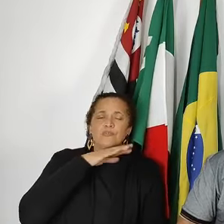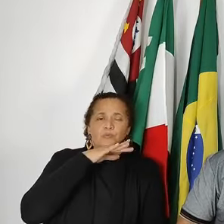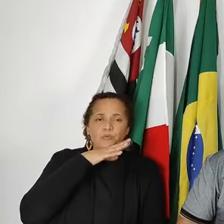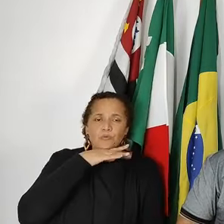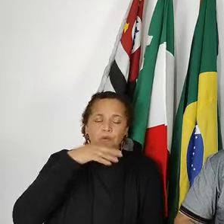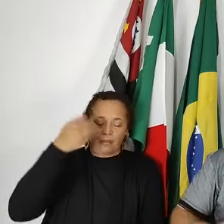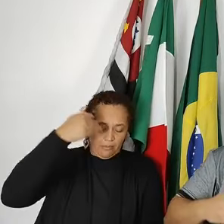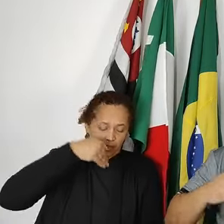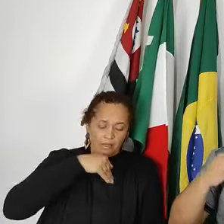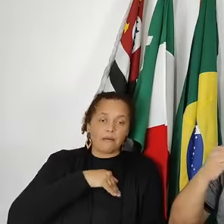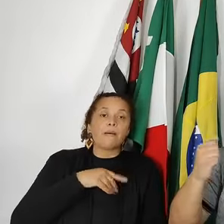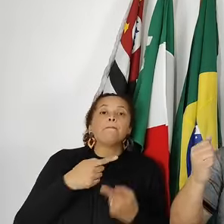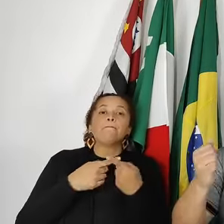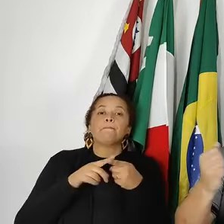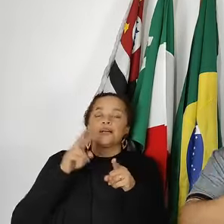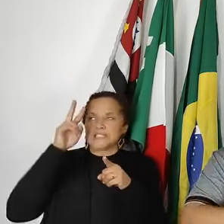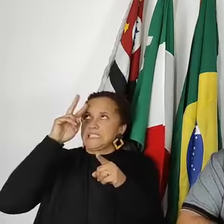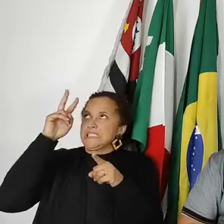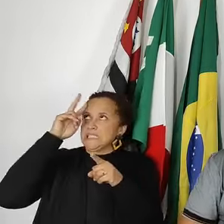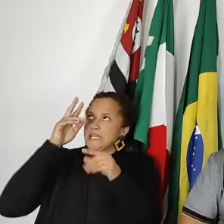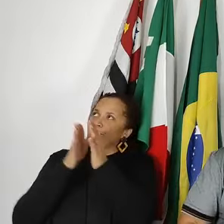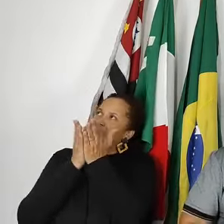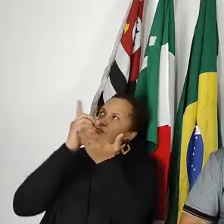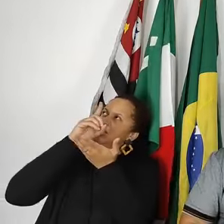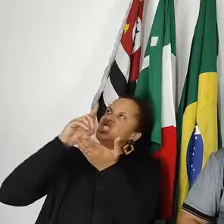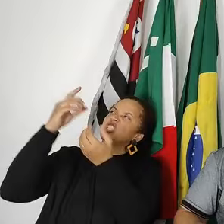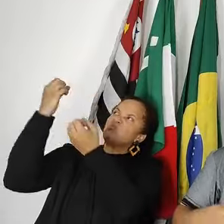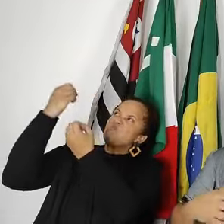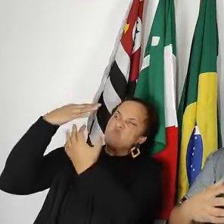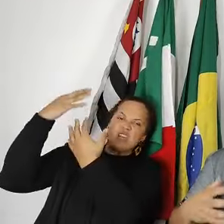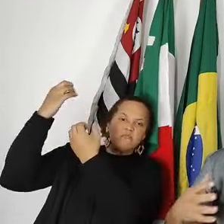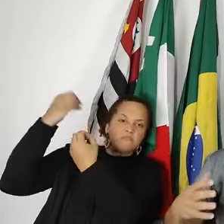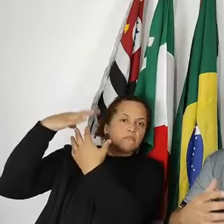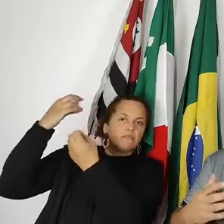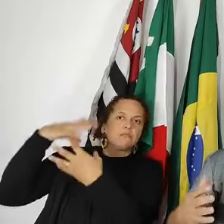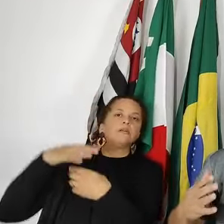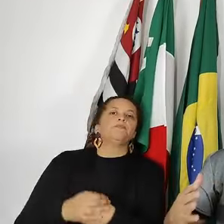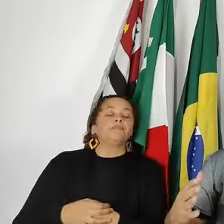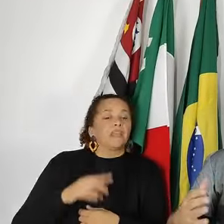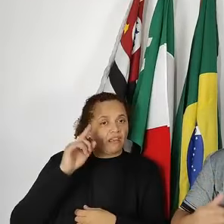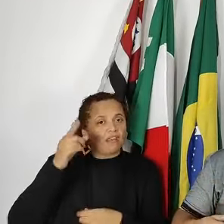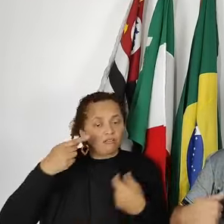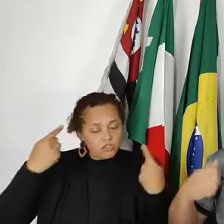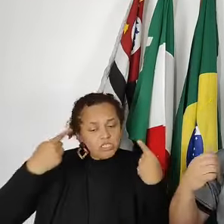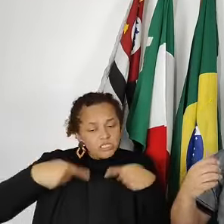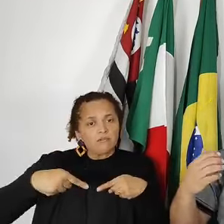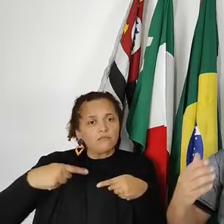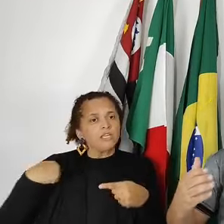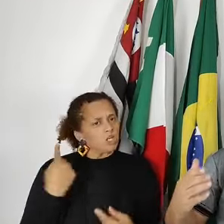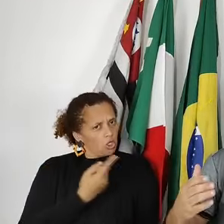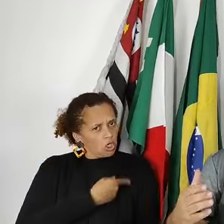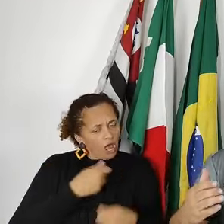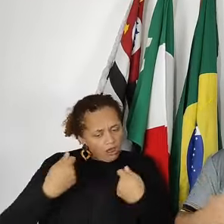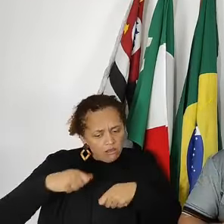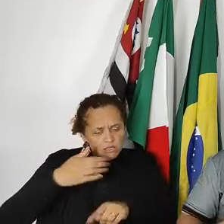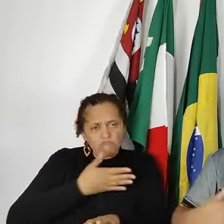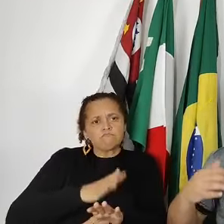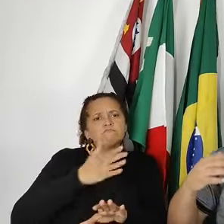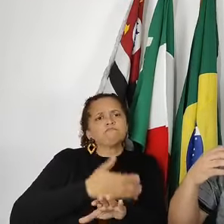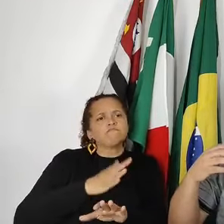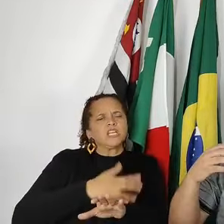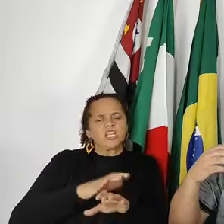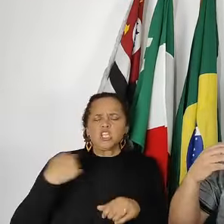ensina, né? Mas para isso é um desafio, né? Então, nós temos que praticar, nós temos que exercer isso,